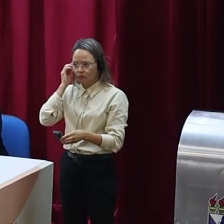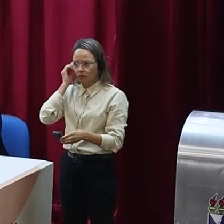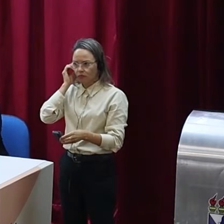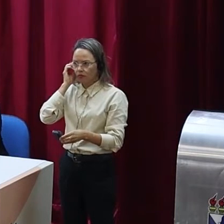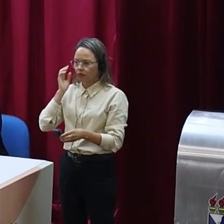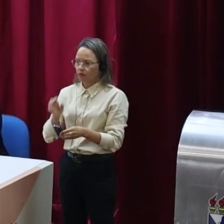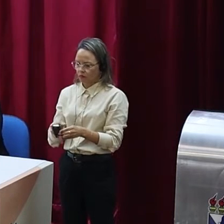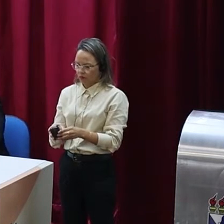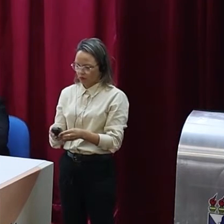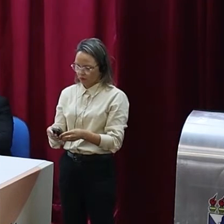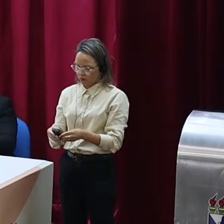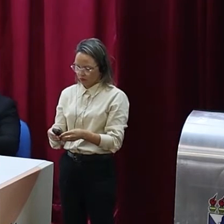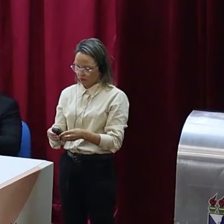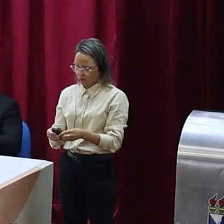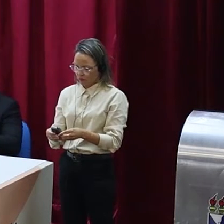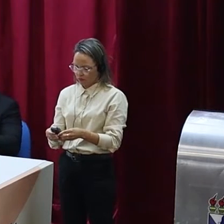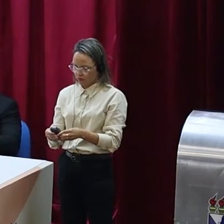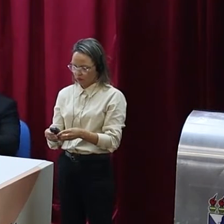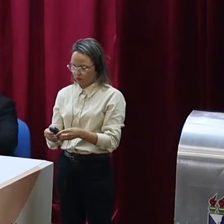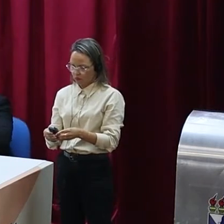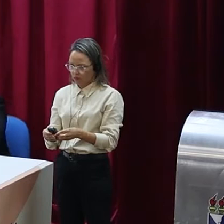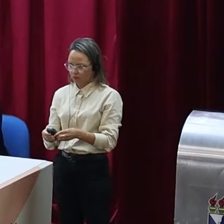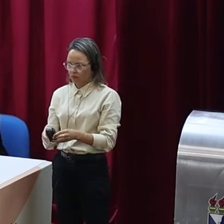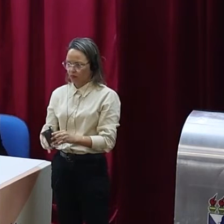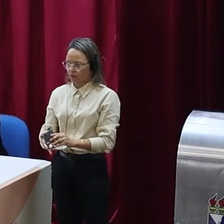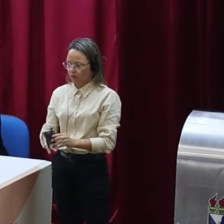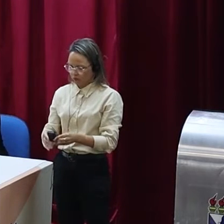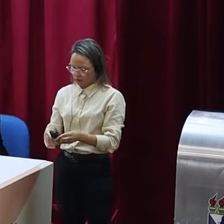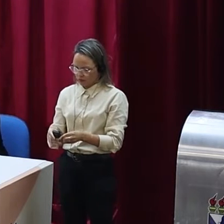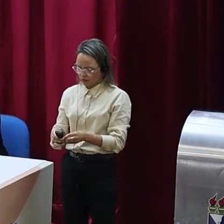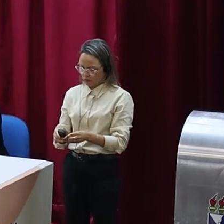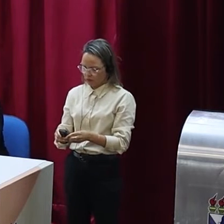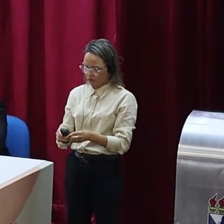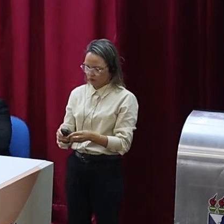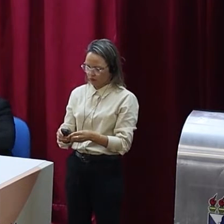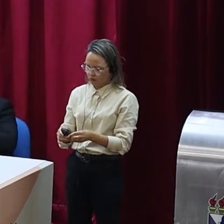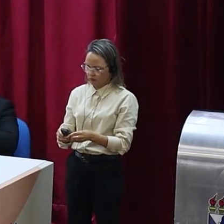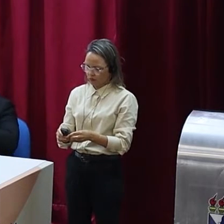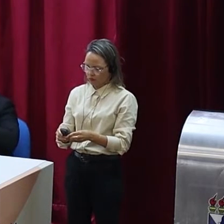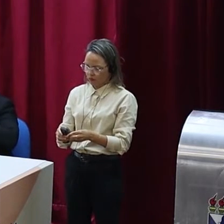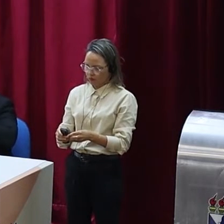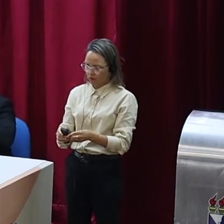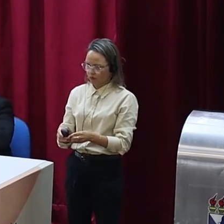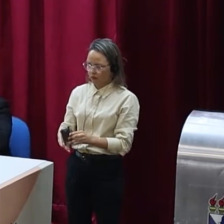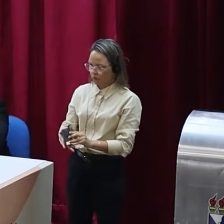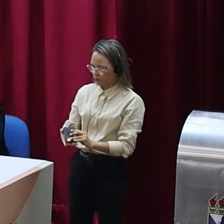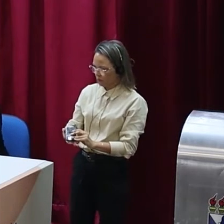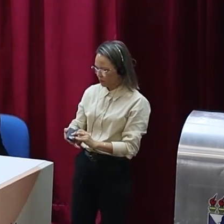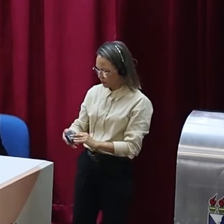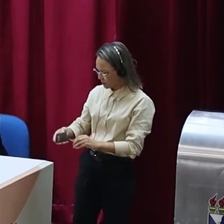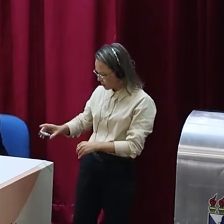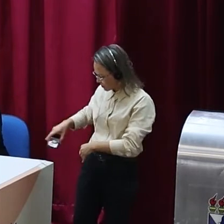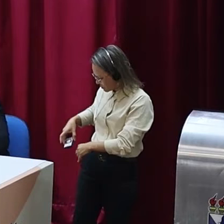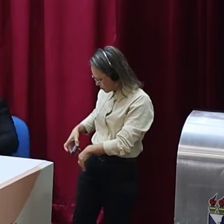lengua. Yo solamente falaba guaraní hasta los 17 años. A los 18 años se me impuso